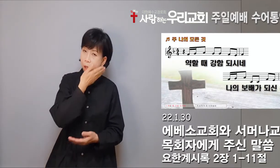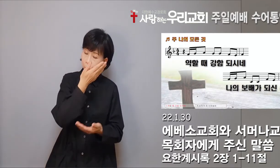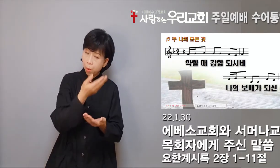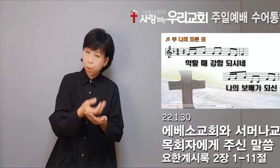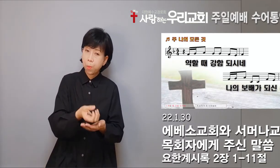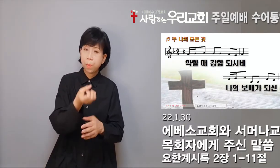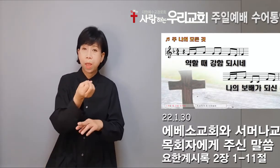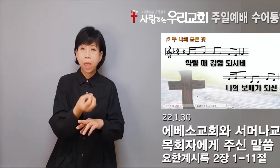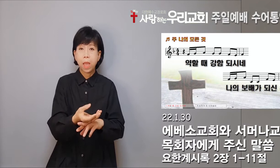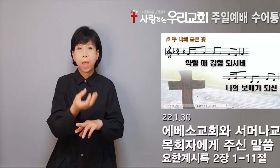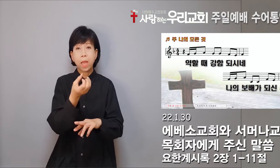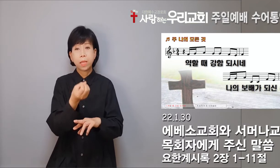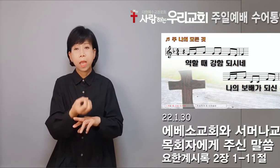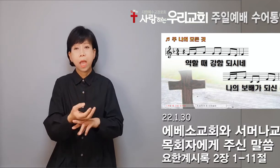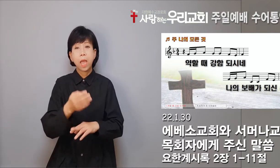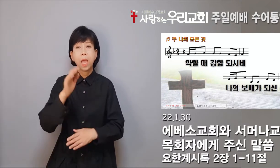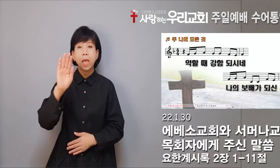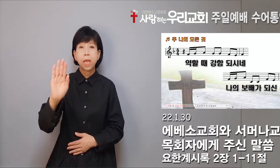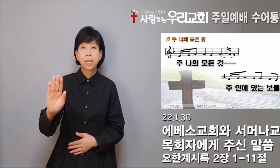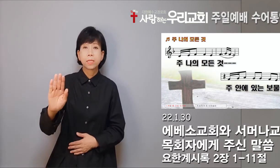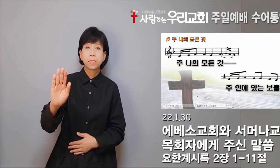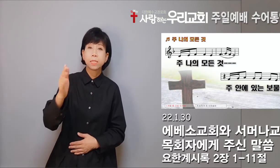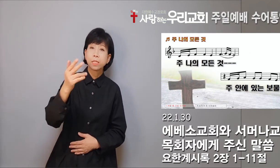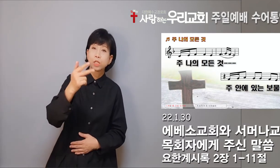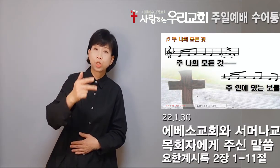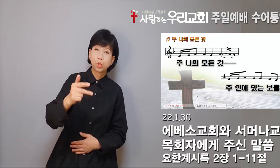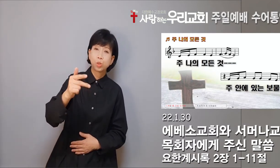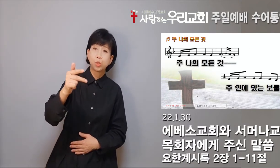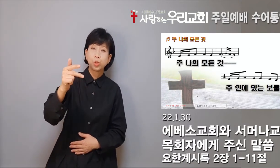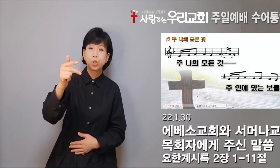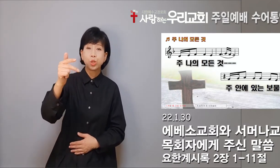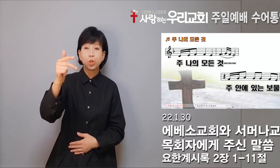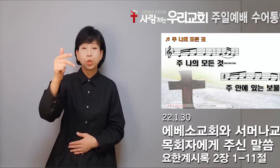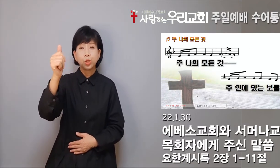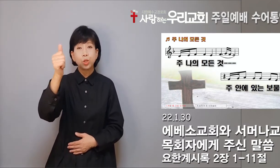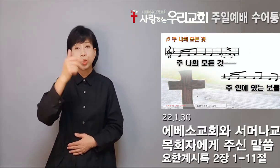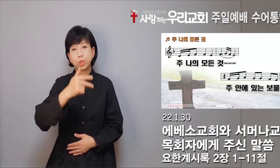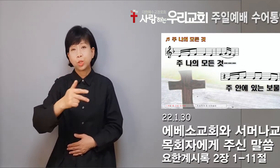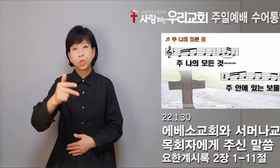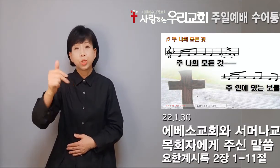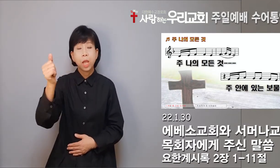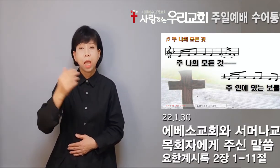나의 보배가 되신 주 나의